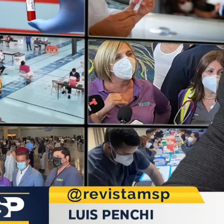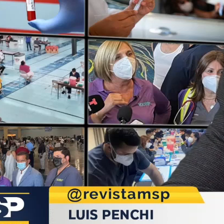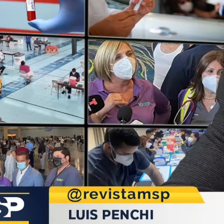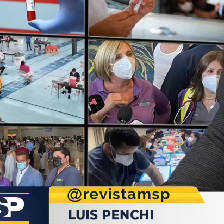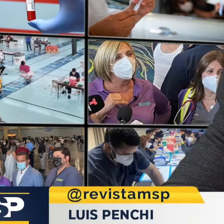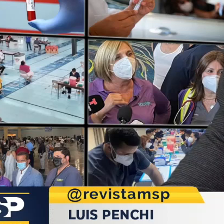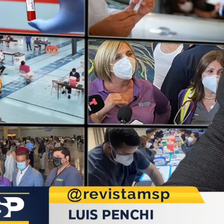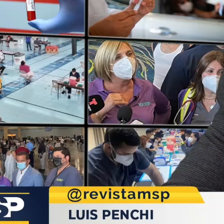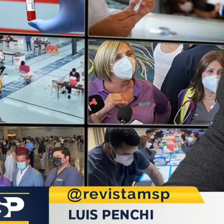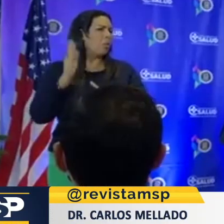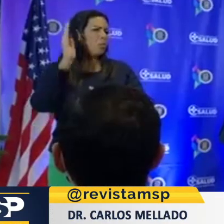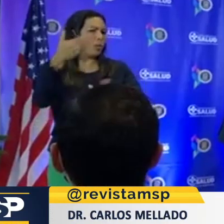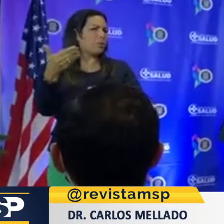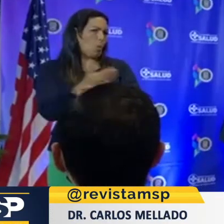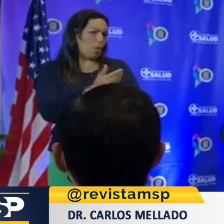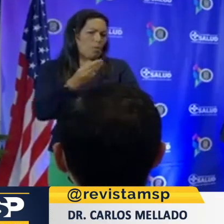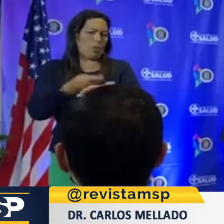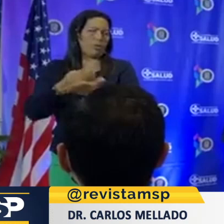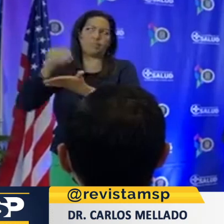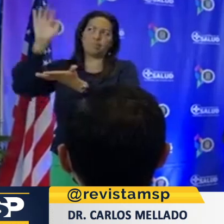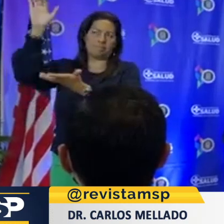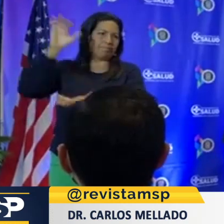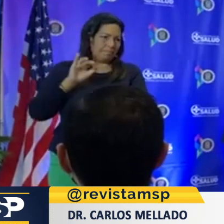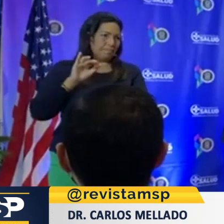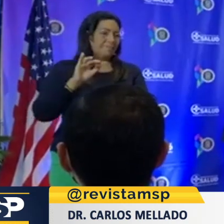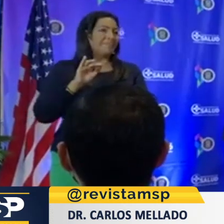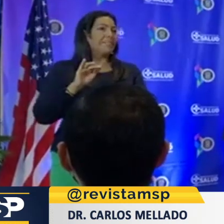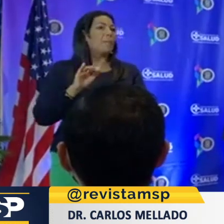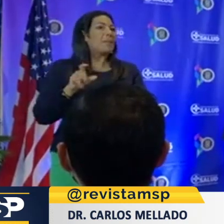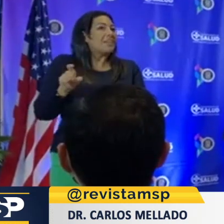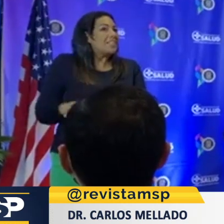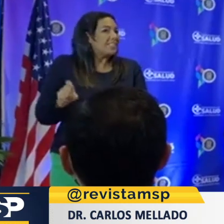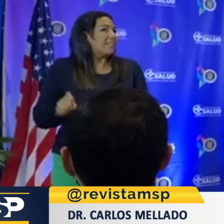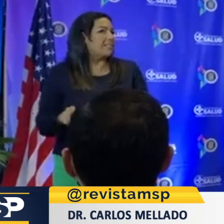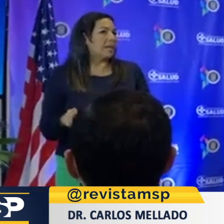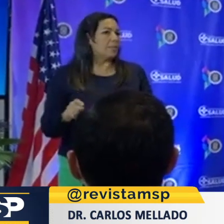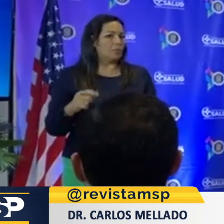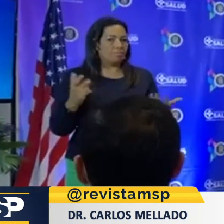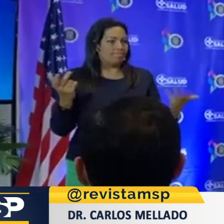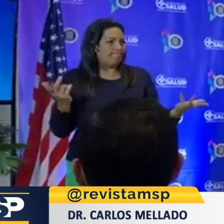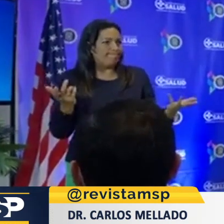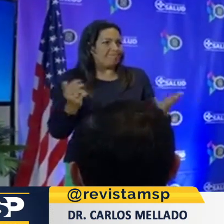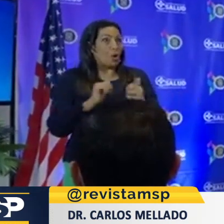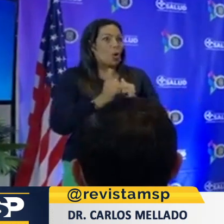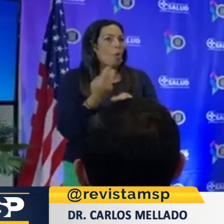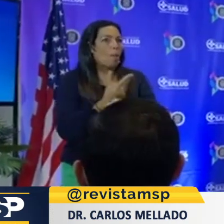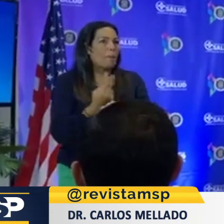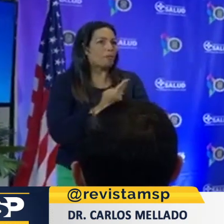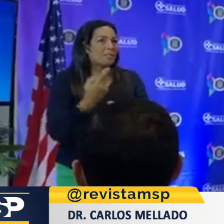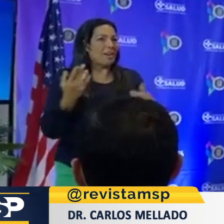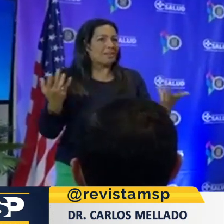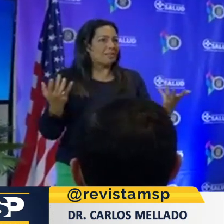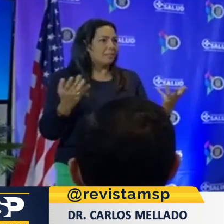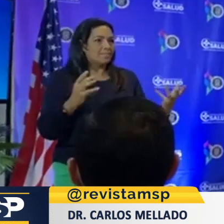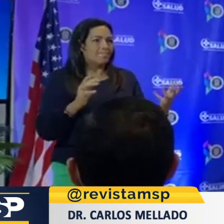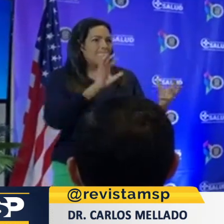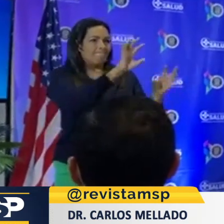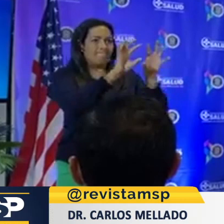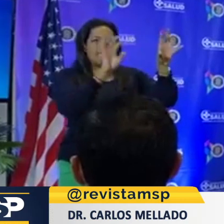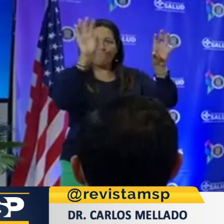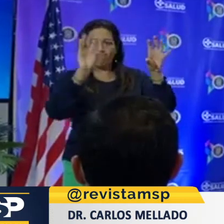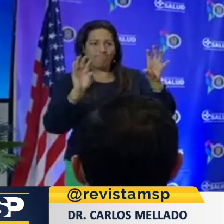el secretario Mellado. Y nosotros tenemos que generar una estructura que nos funcione a